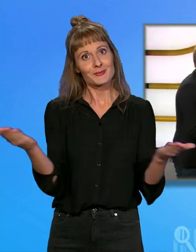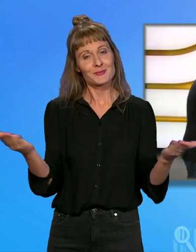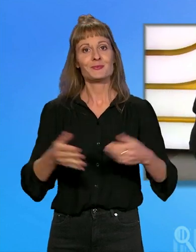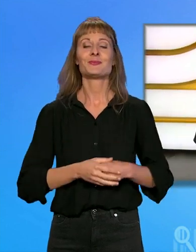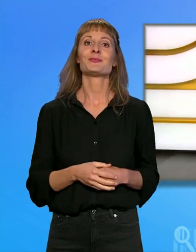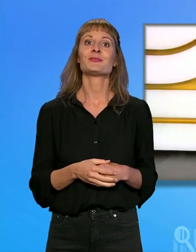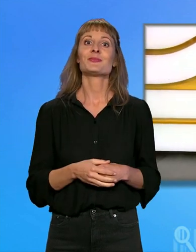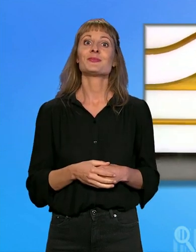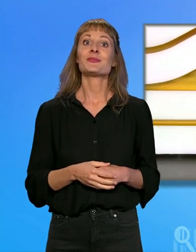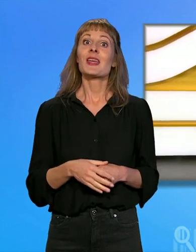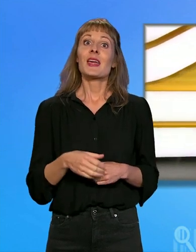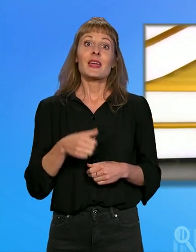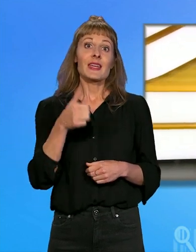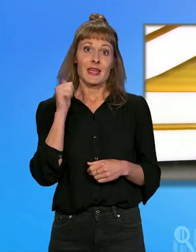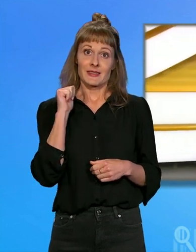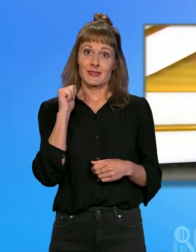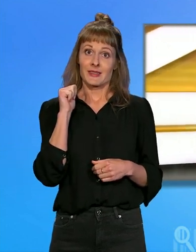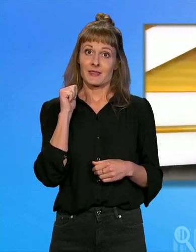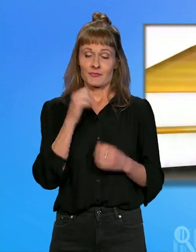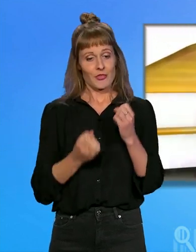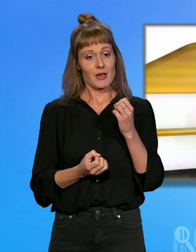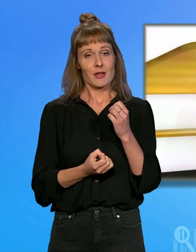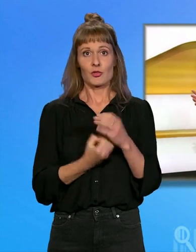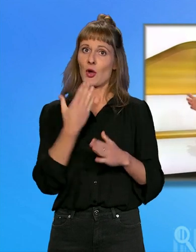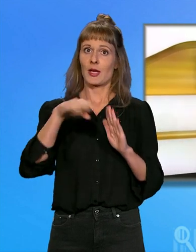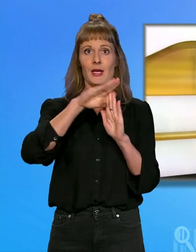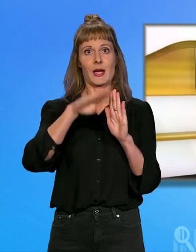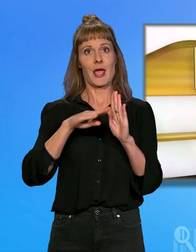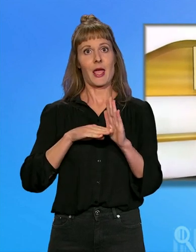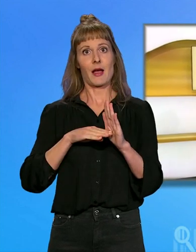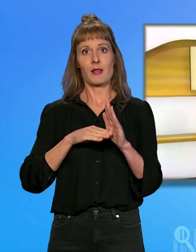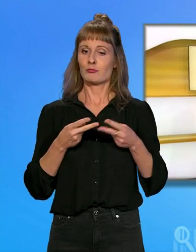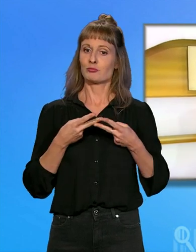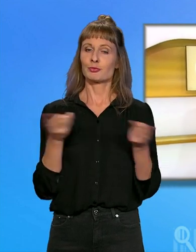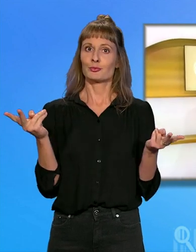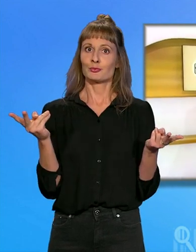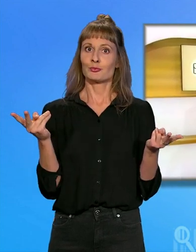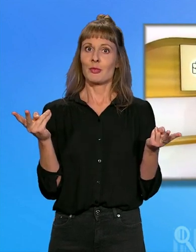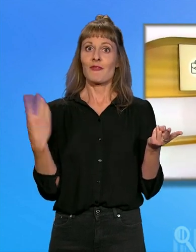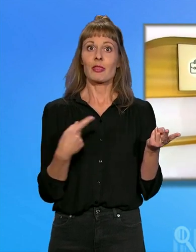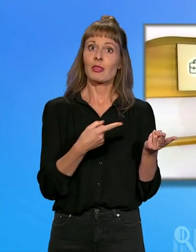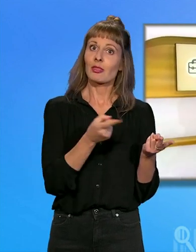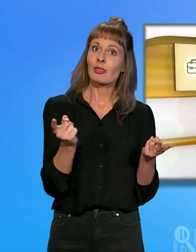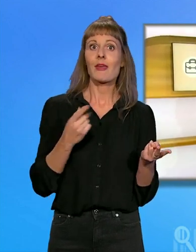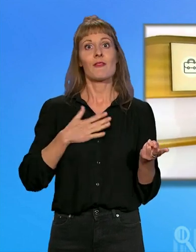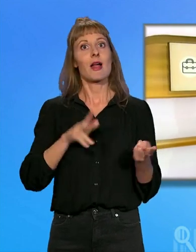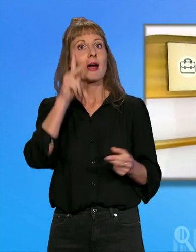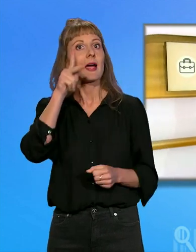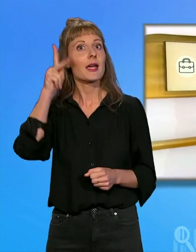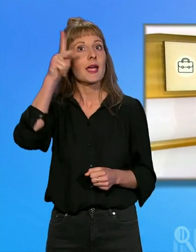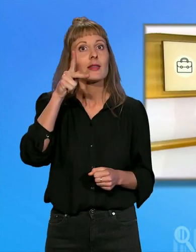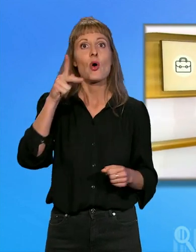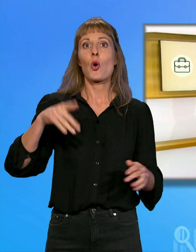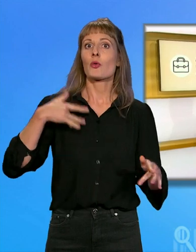gestern, ihr habt sicher mitbekommen, gelten klare Regeln. Wenn wir ins Kino wollen, oder ins Theater, in die Diskothek,